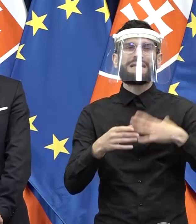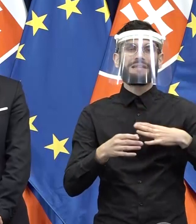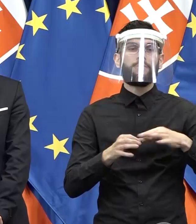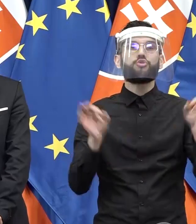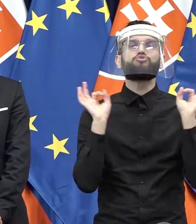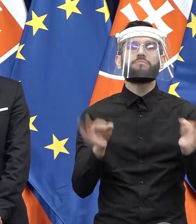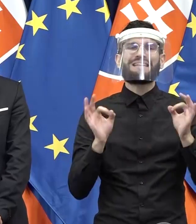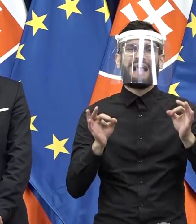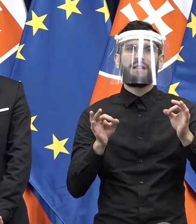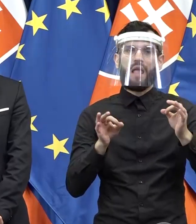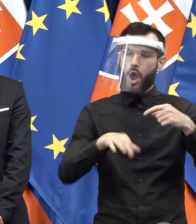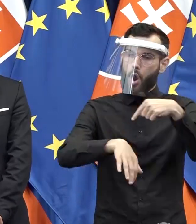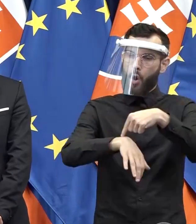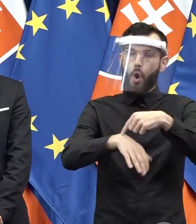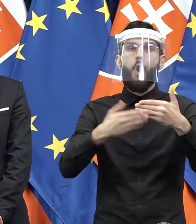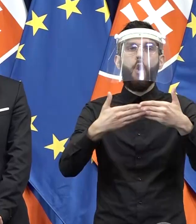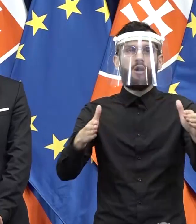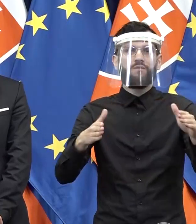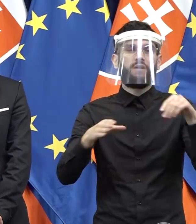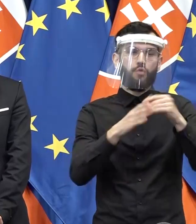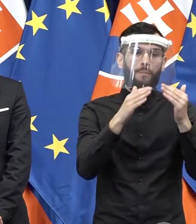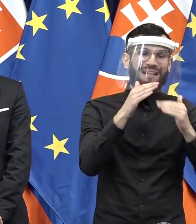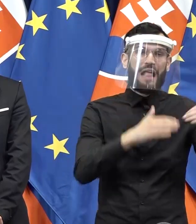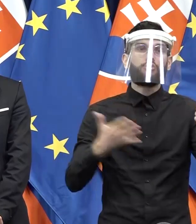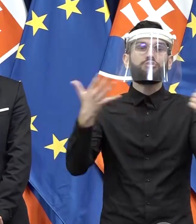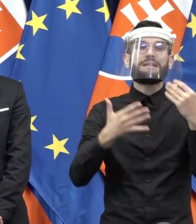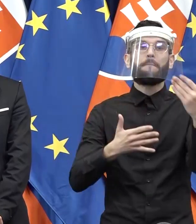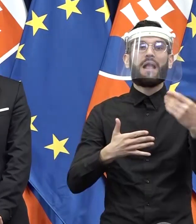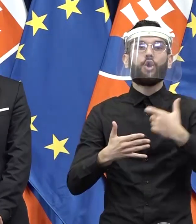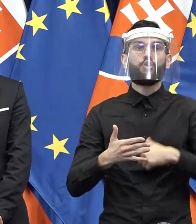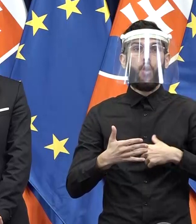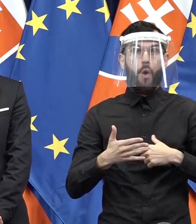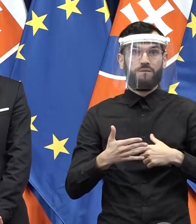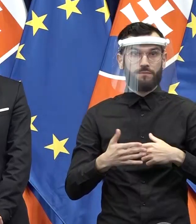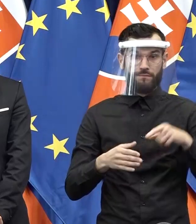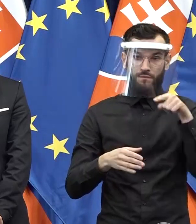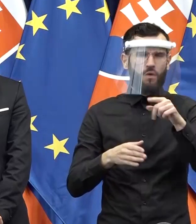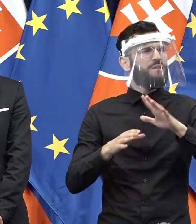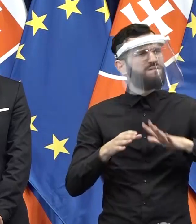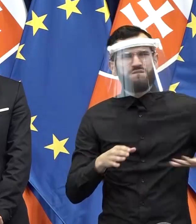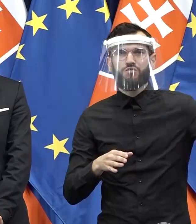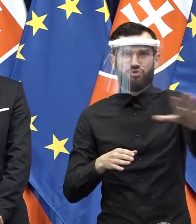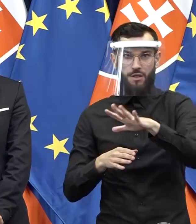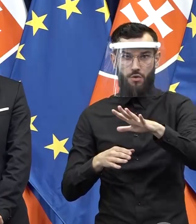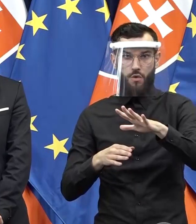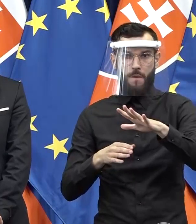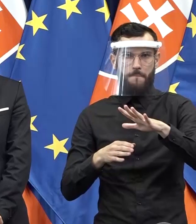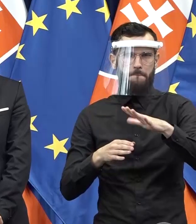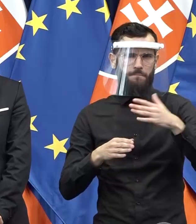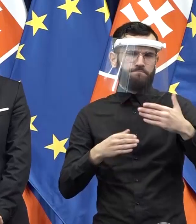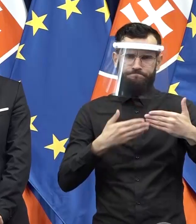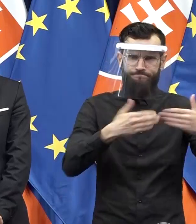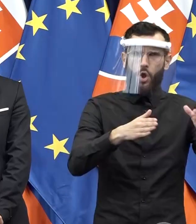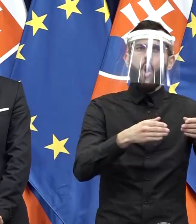otváracie hodiny pre dôchodcov nad 65 rokov vo všetkých otvorených prevádzkach, ktoré teda